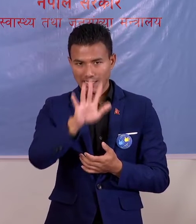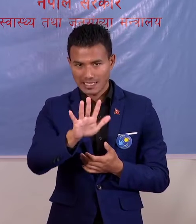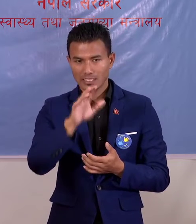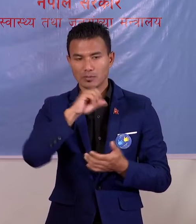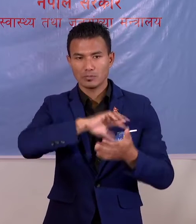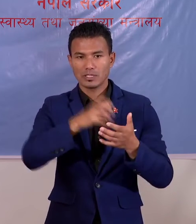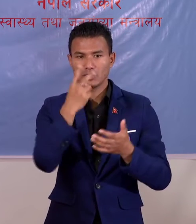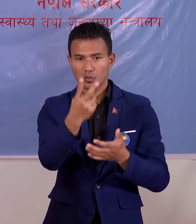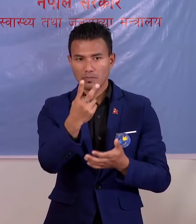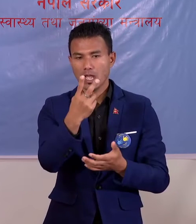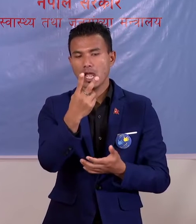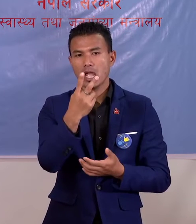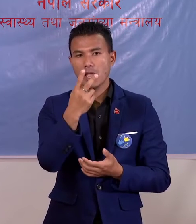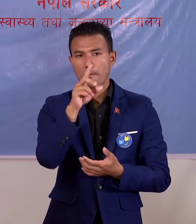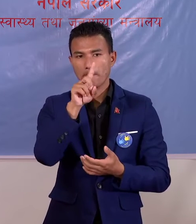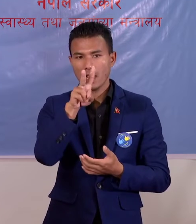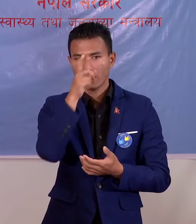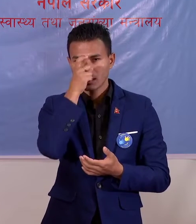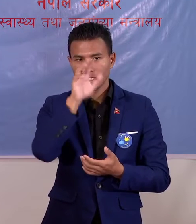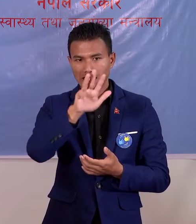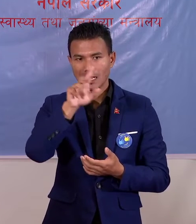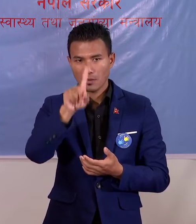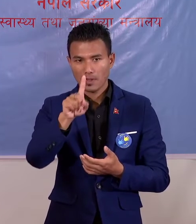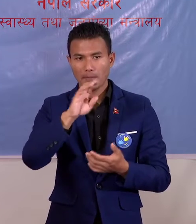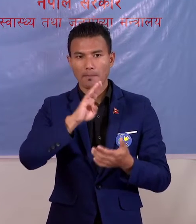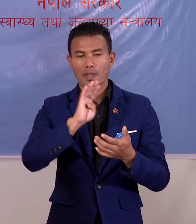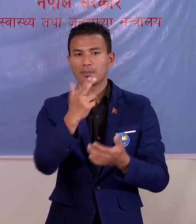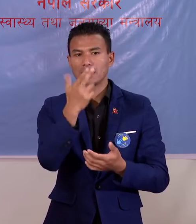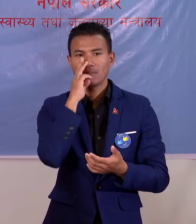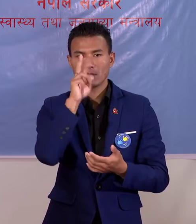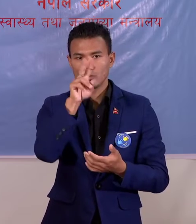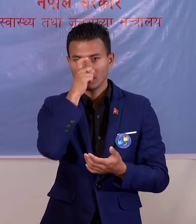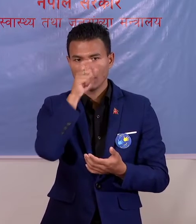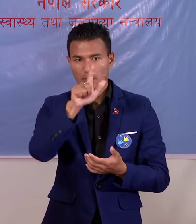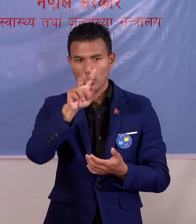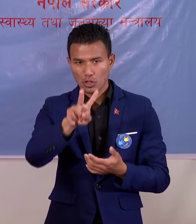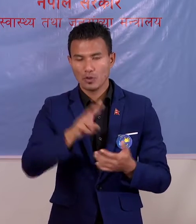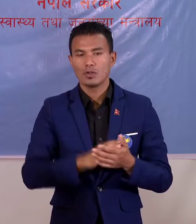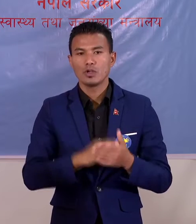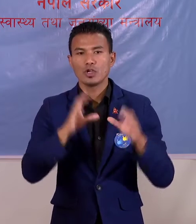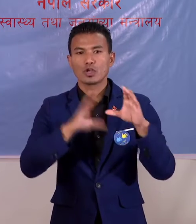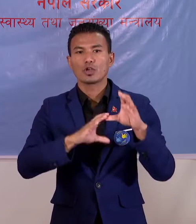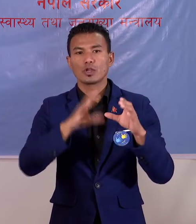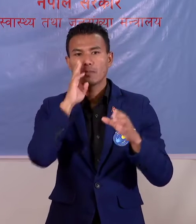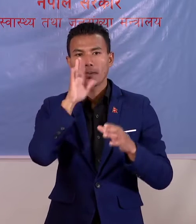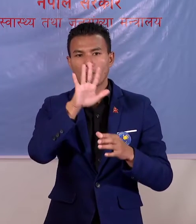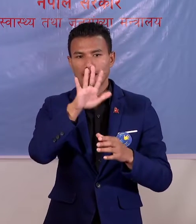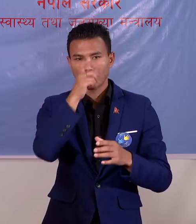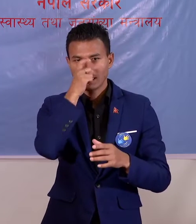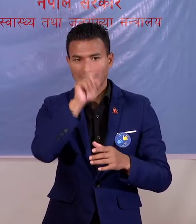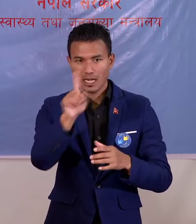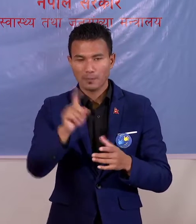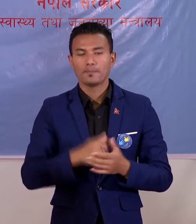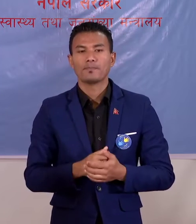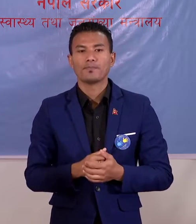1,645, प्रदेश नम्बर 2 1,291, बागमती प्रदेशमा 272, गण्डकी प्रदेशमा